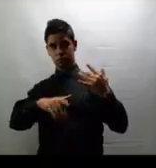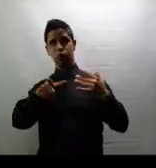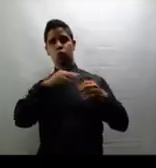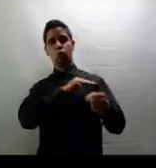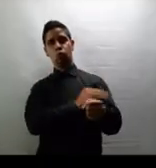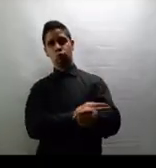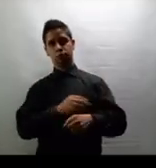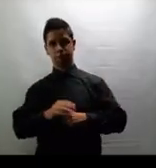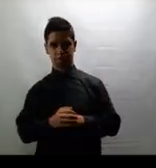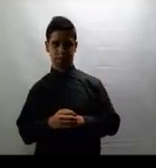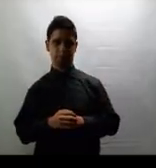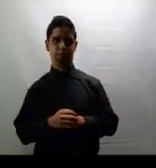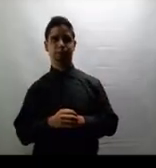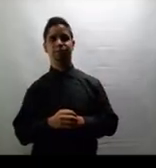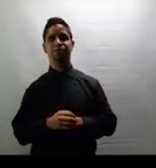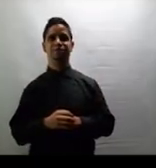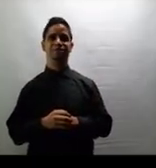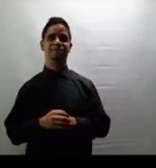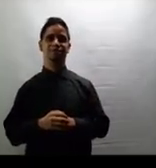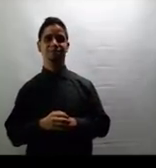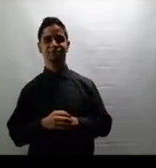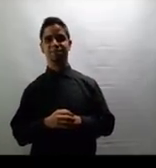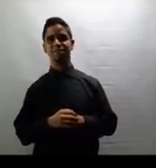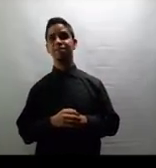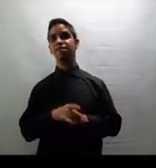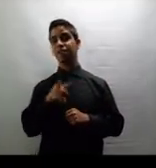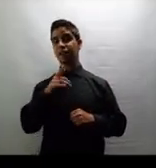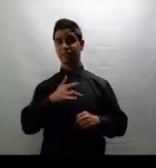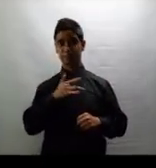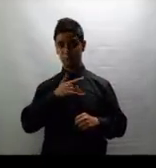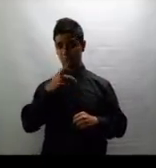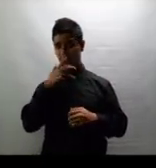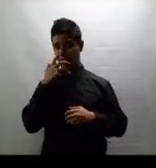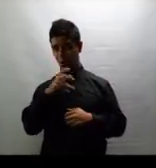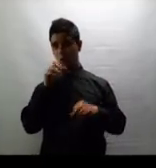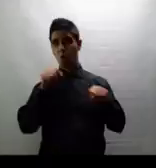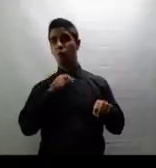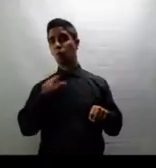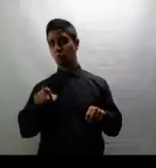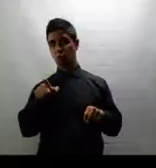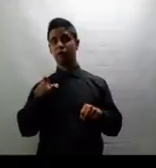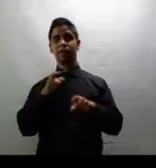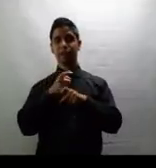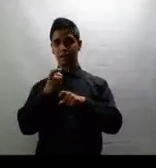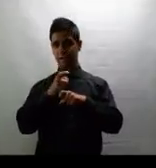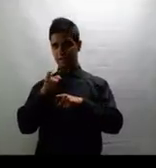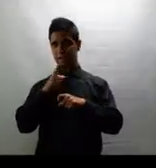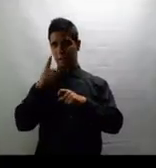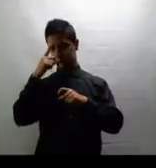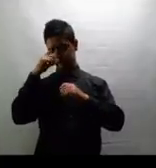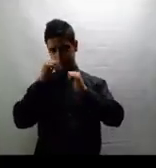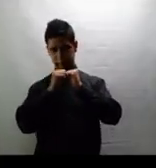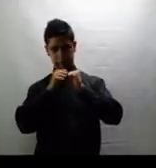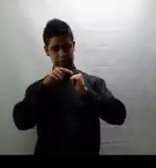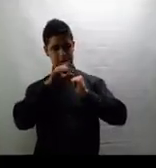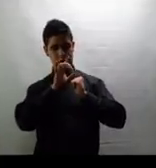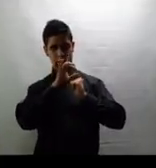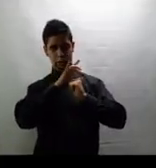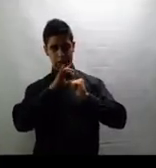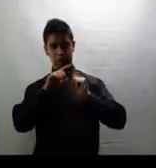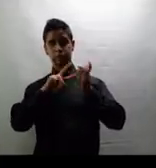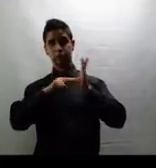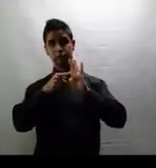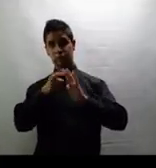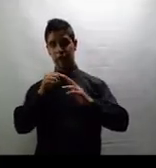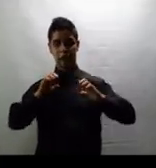exacto muy bien la sensación de calor puede alterar los circuitos neuronales que controlan el estado de ánimo ejercitarte es